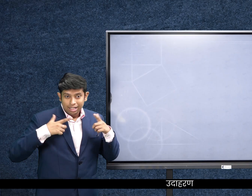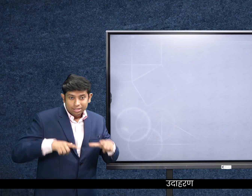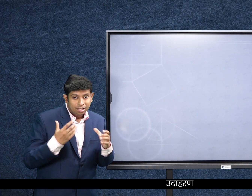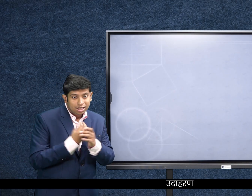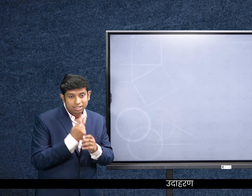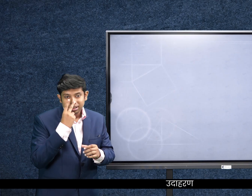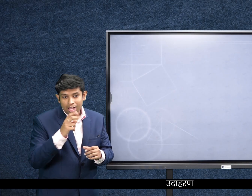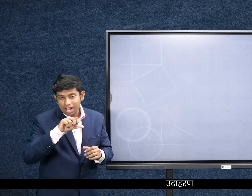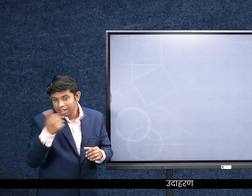उदाहरण: